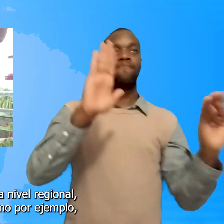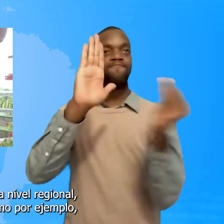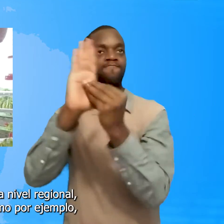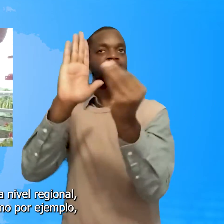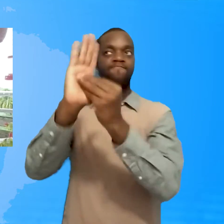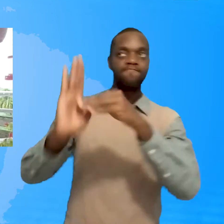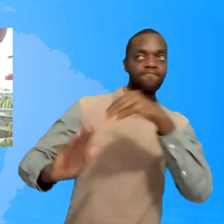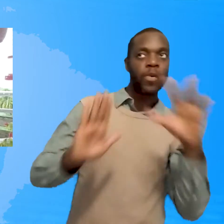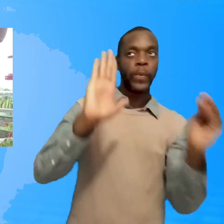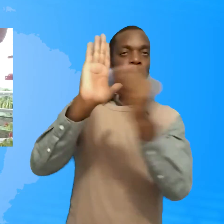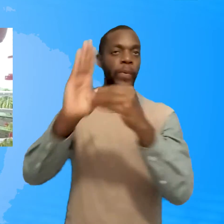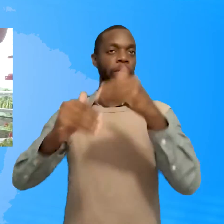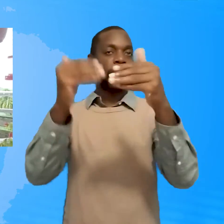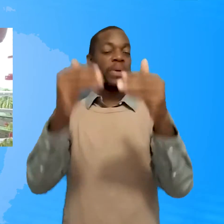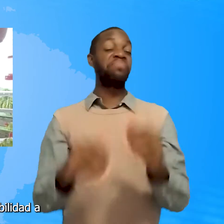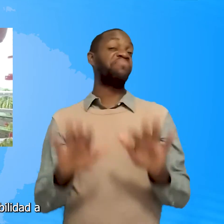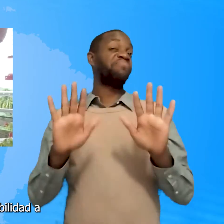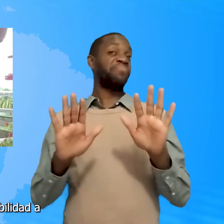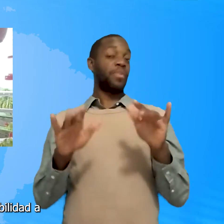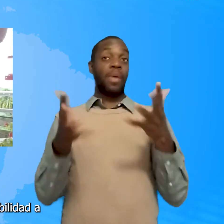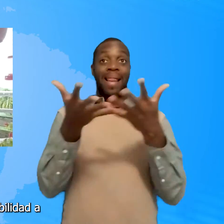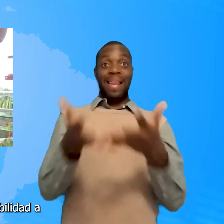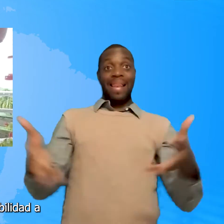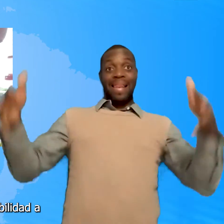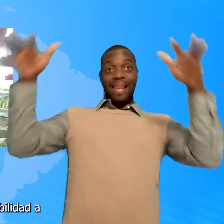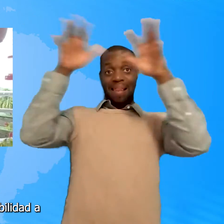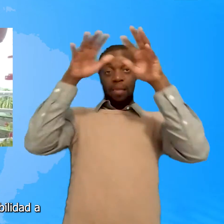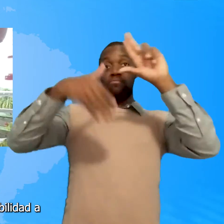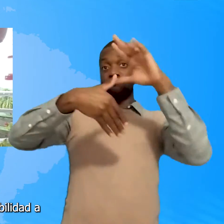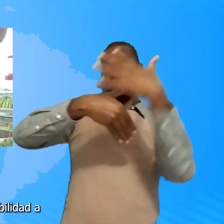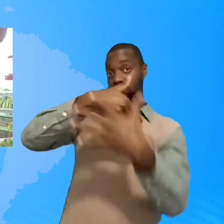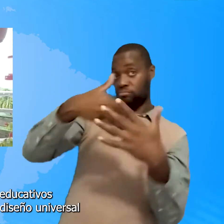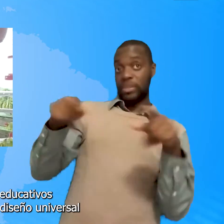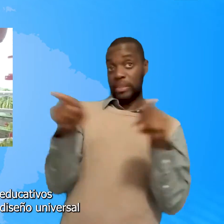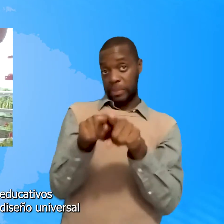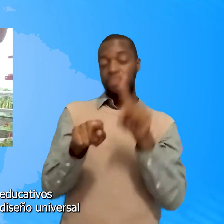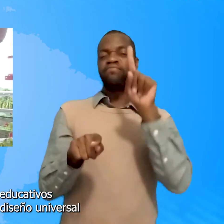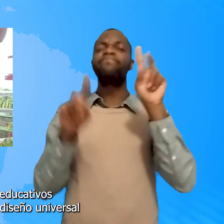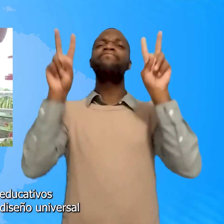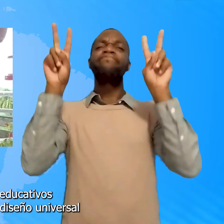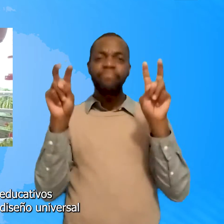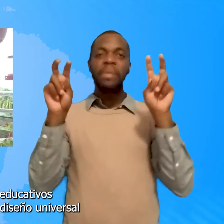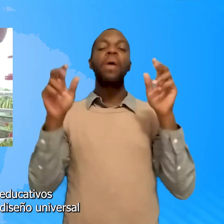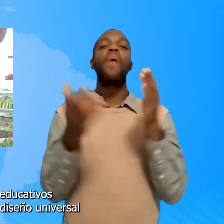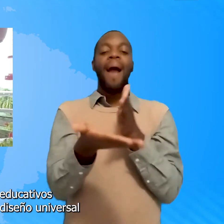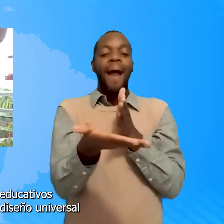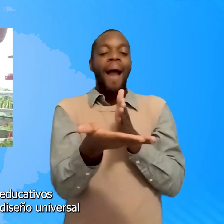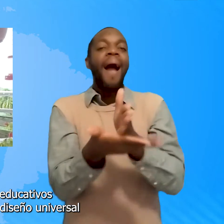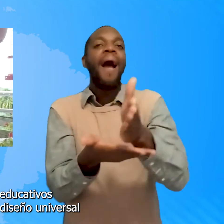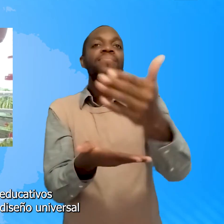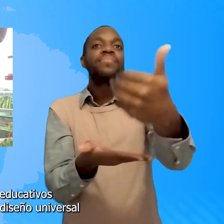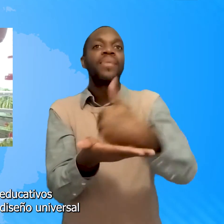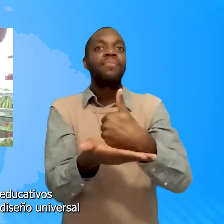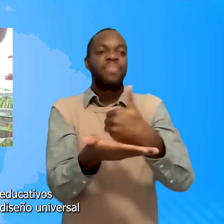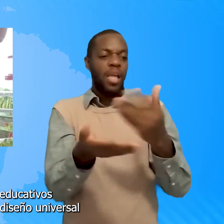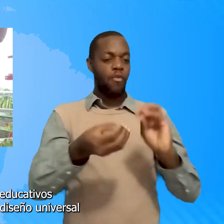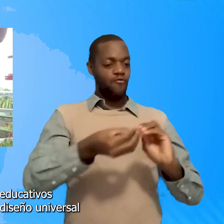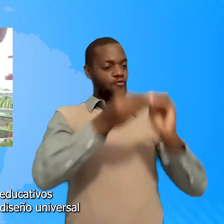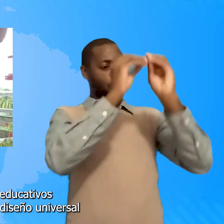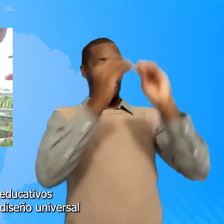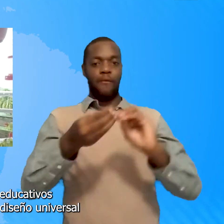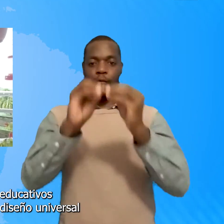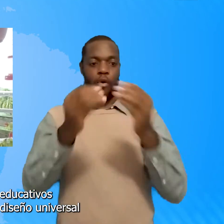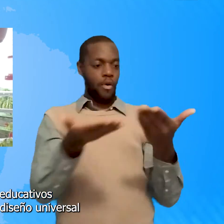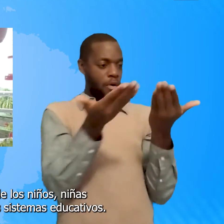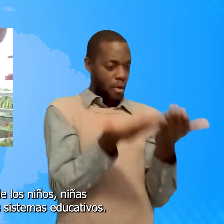por ejemplo, la accesibilidad a materiales educativos en formatos de